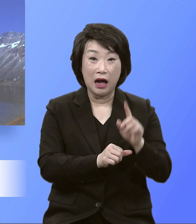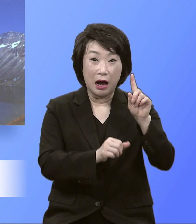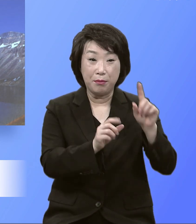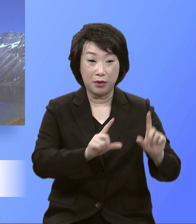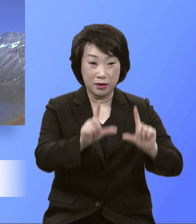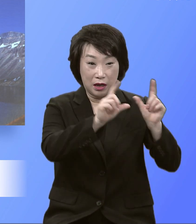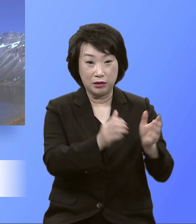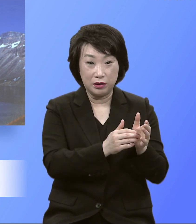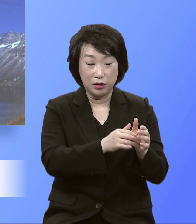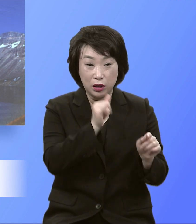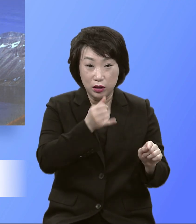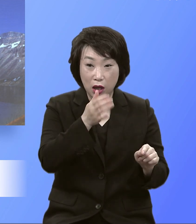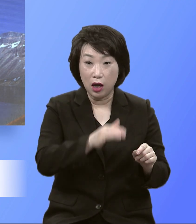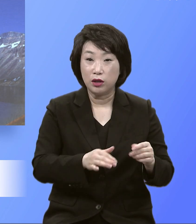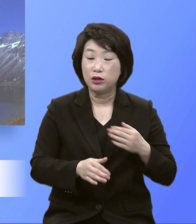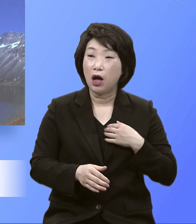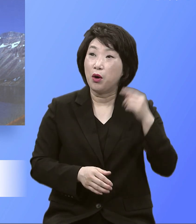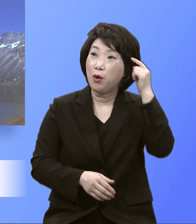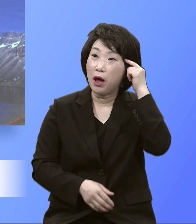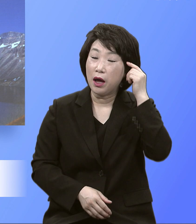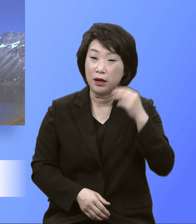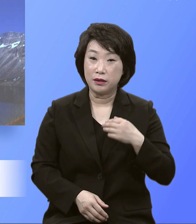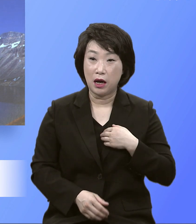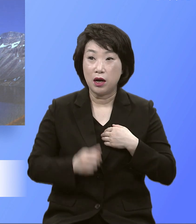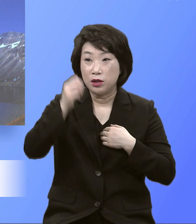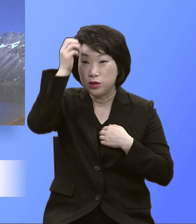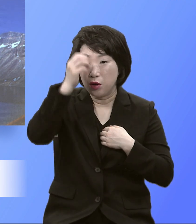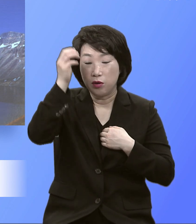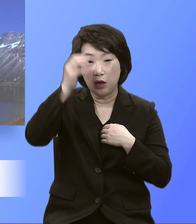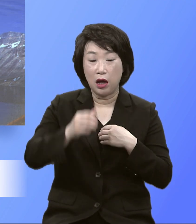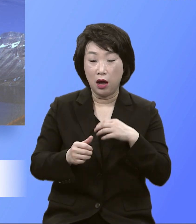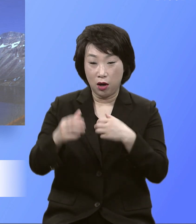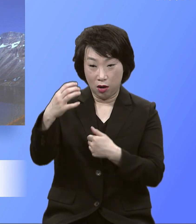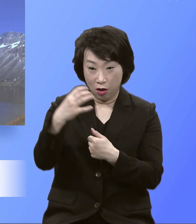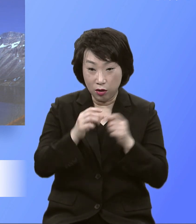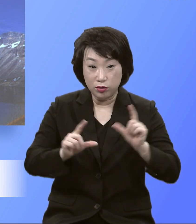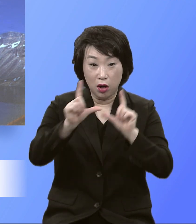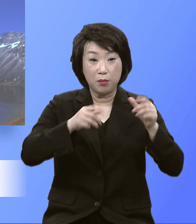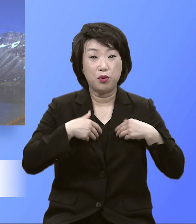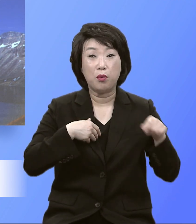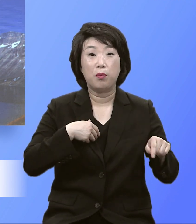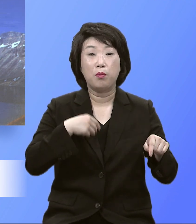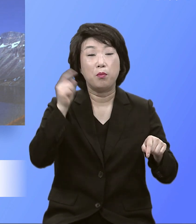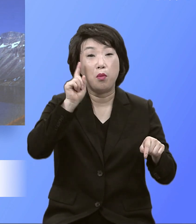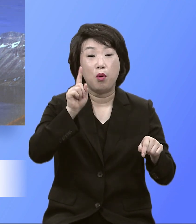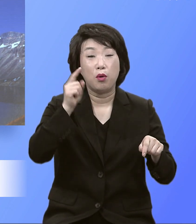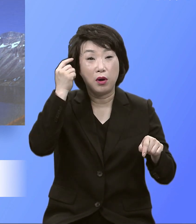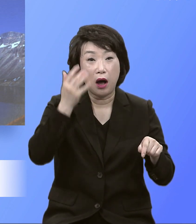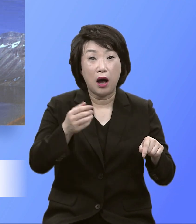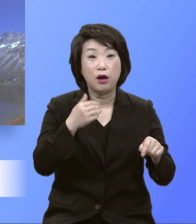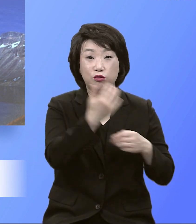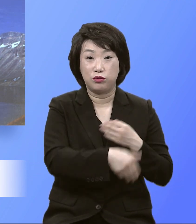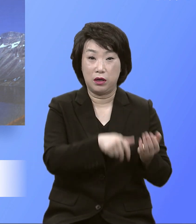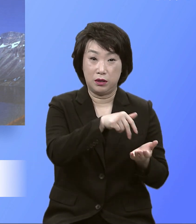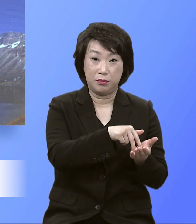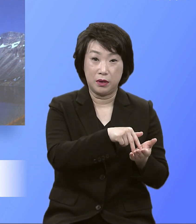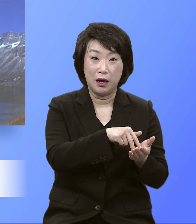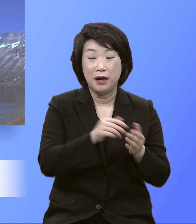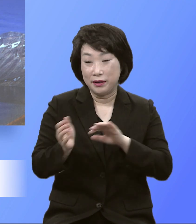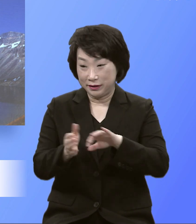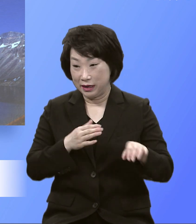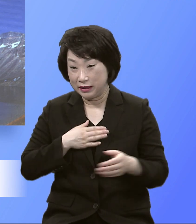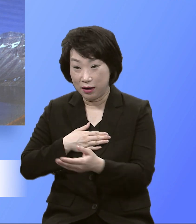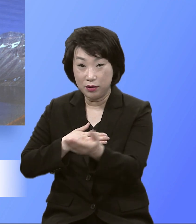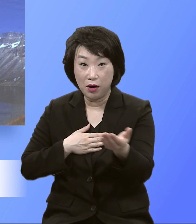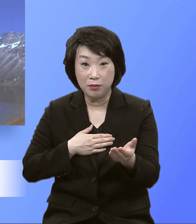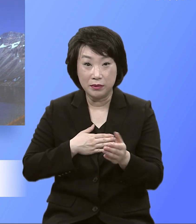세상인데 내가 뭐 때문에 영적으로 결박해서 살 필요가 있겠어요? 그러나 여러분들은